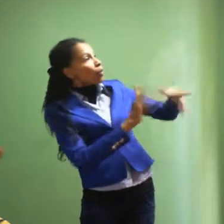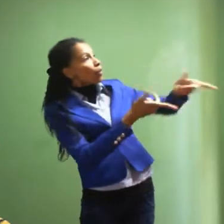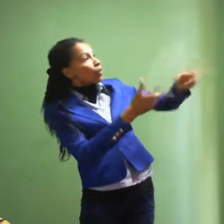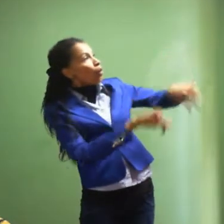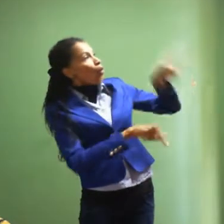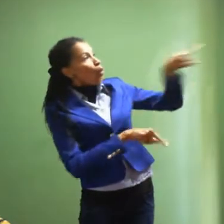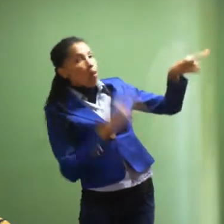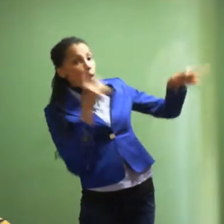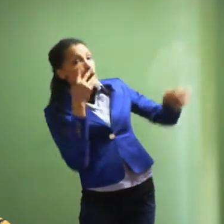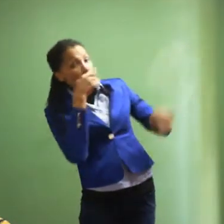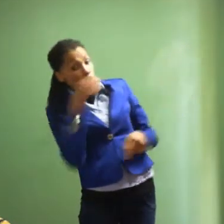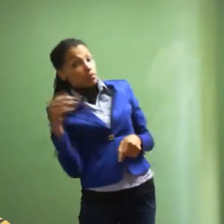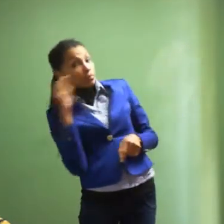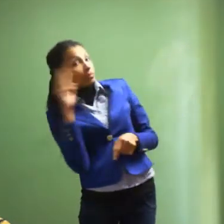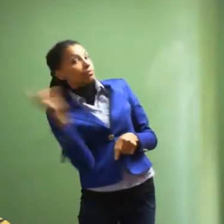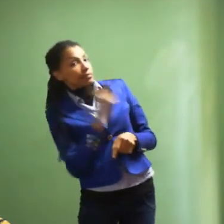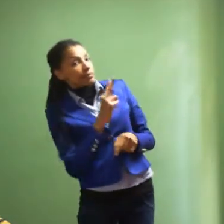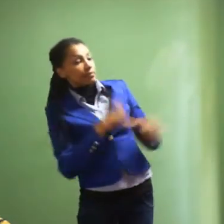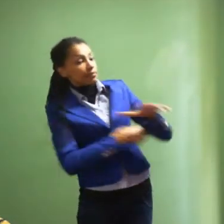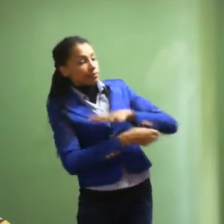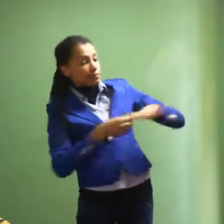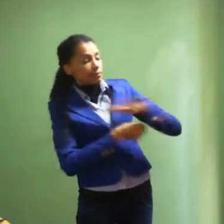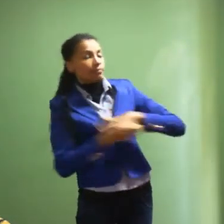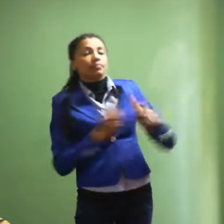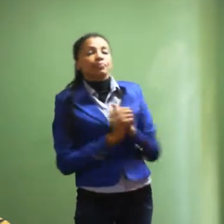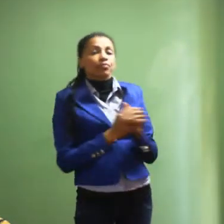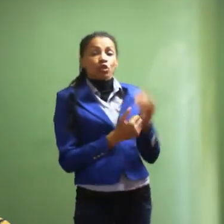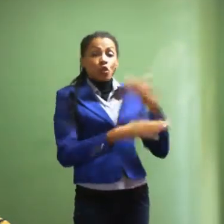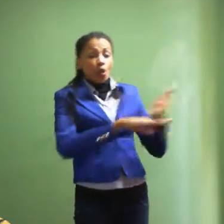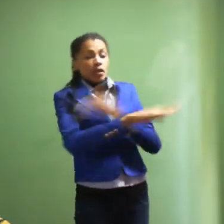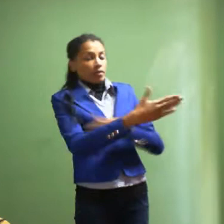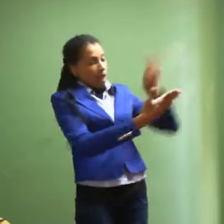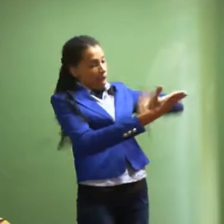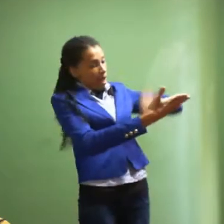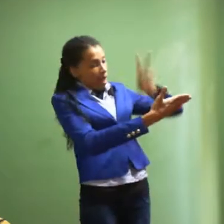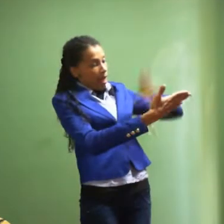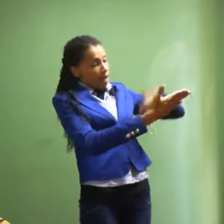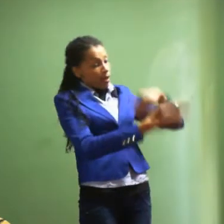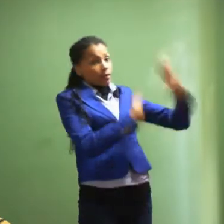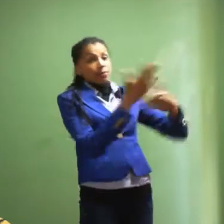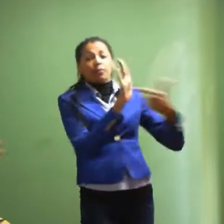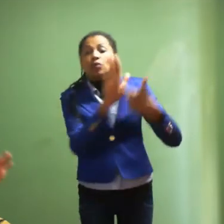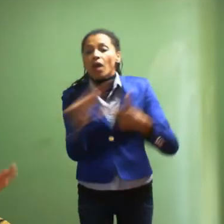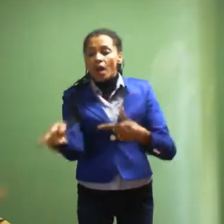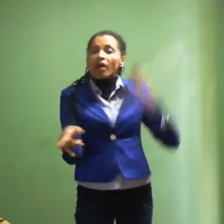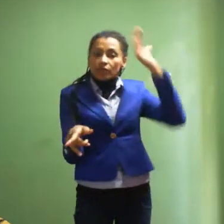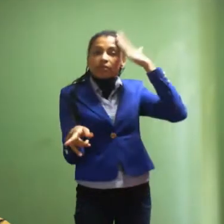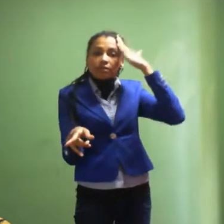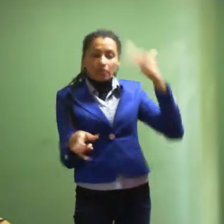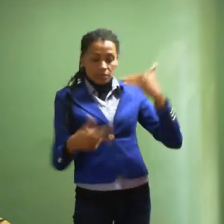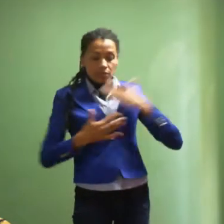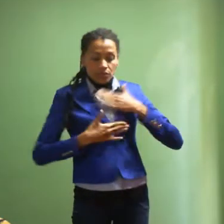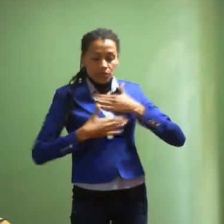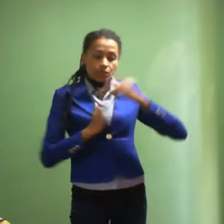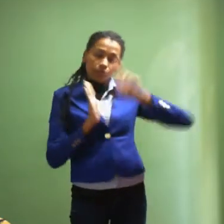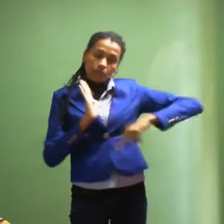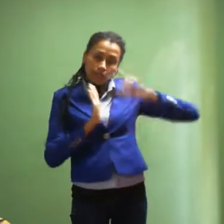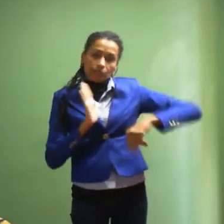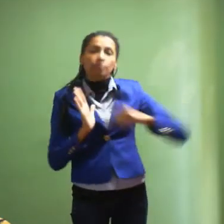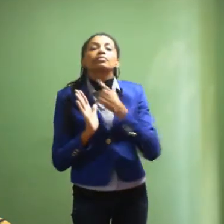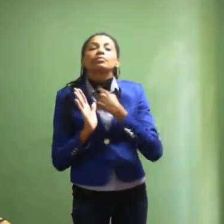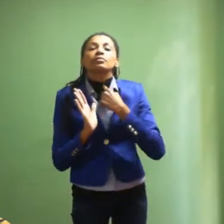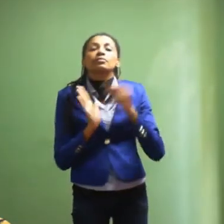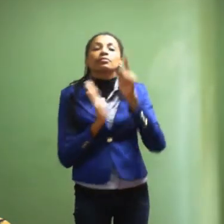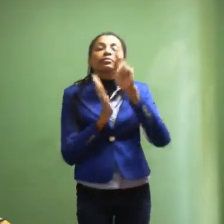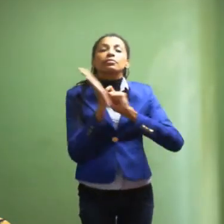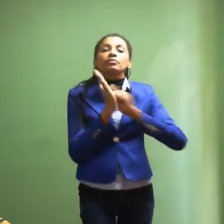escrita, que ellos leen para traer la información, que la información no llega espontáneamente, sino que hay que hacer una búsqueda y que hay muchas